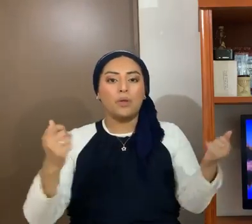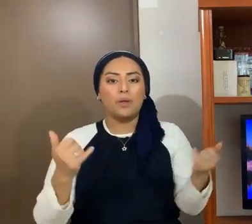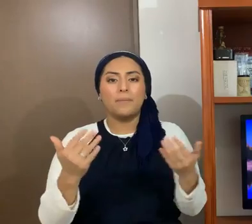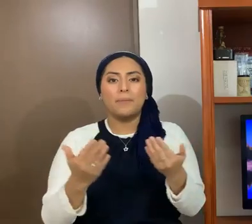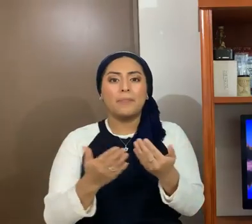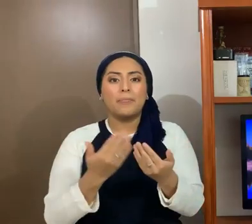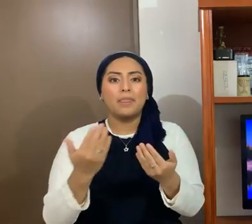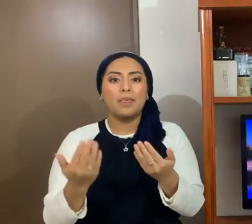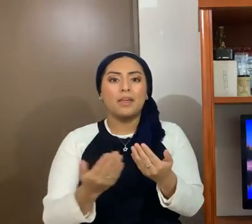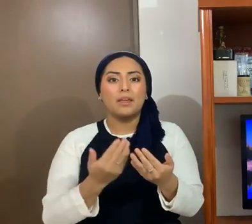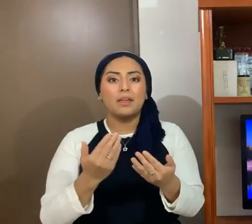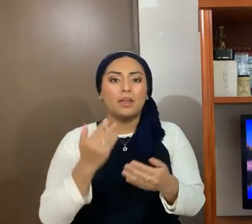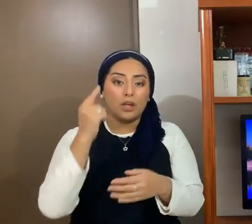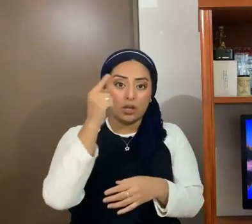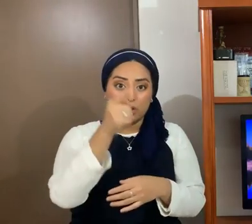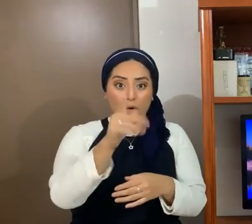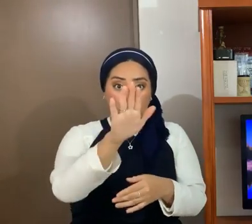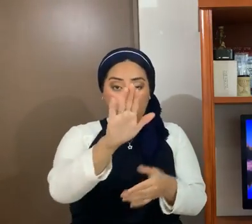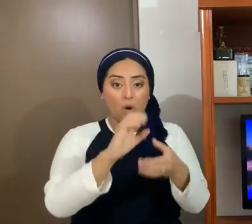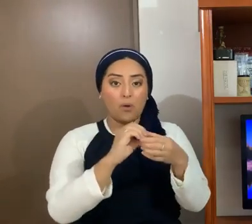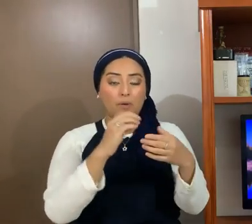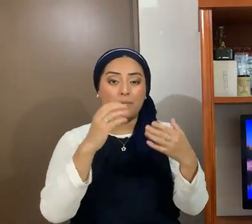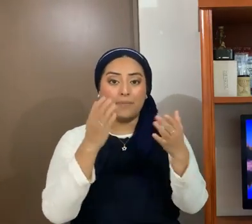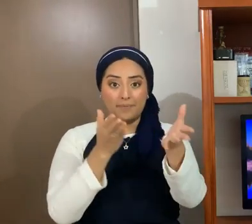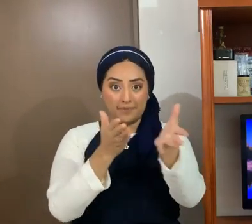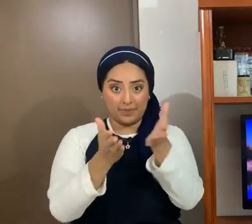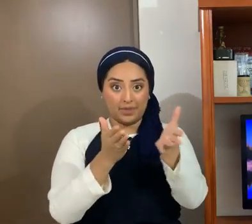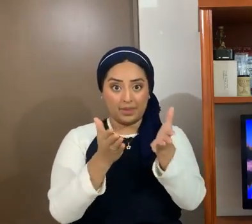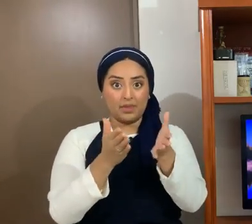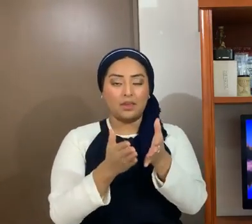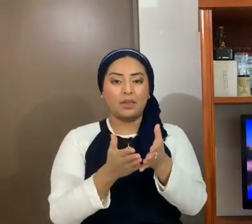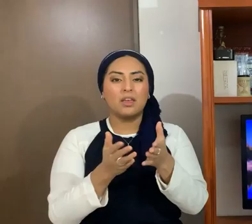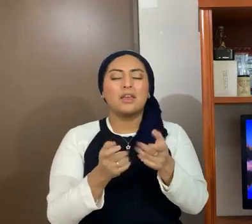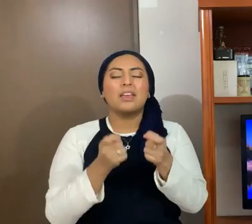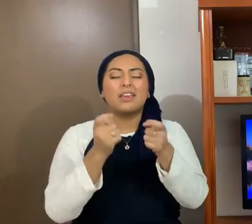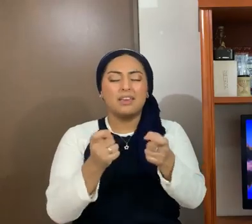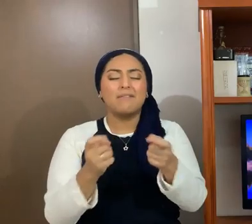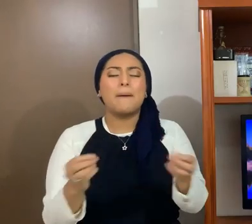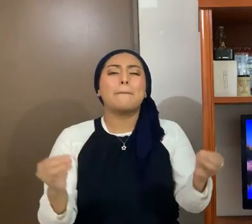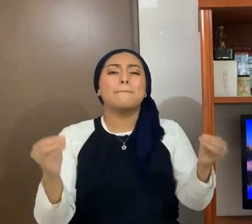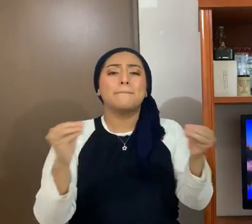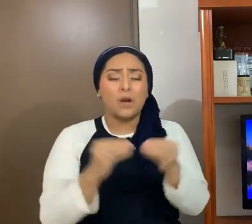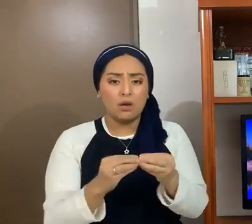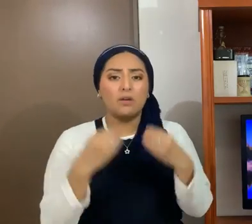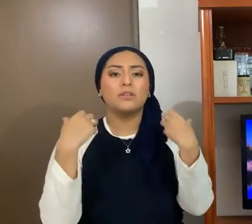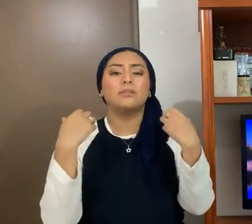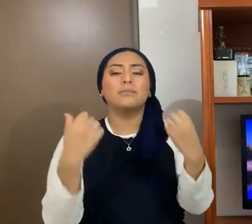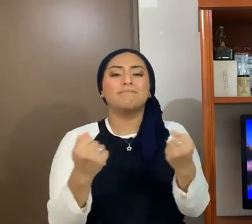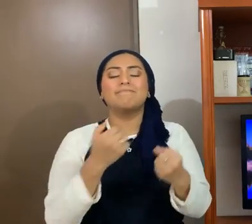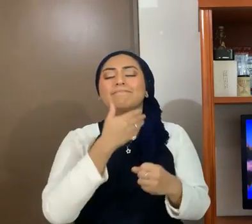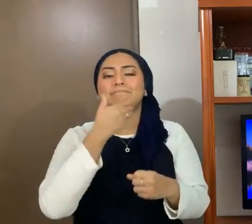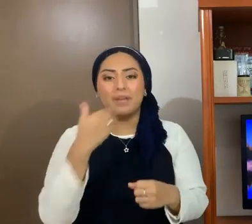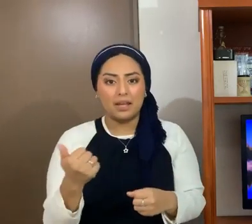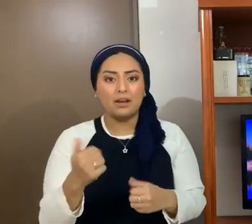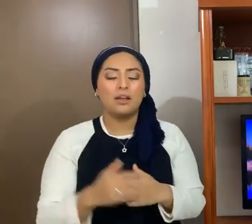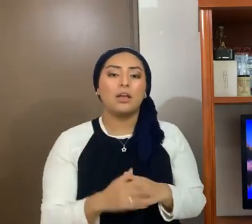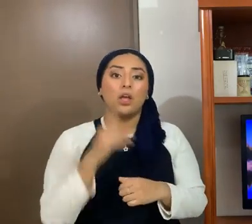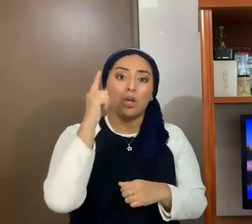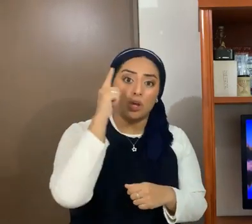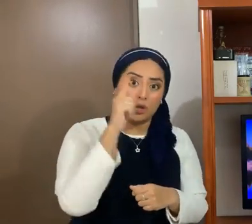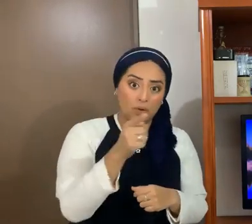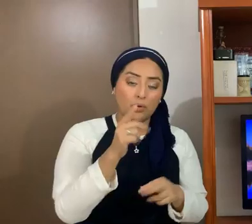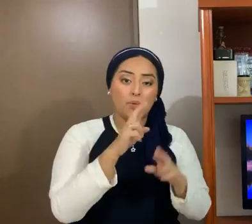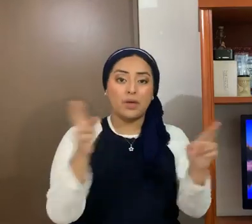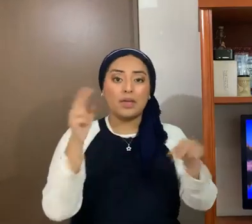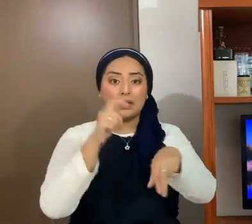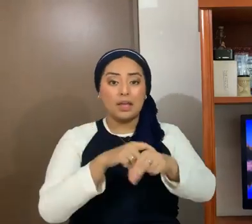los nuevecitos. Tú que tienes un ministerio, tú que ya guardas Torah, da el extra, esfuérzate en hacerlo mejor. Tú que ya tienes